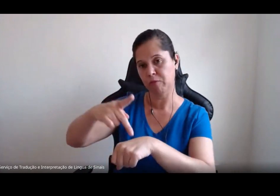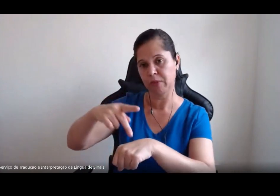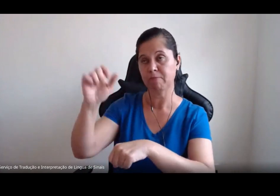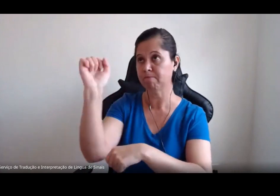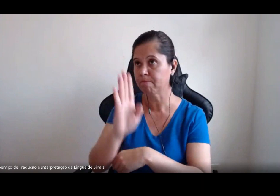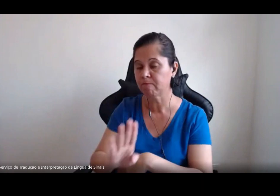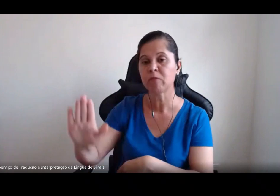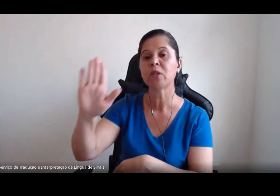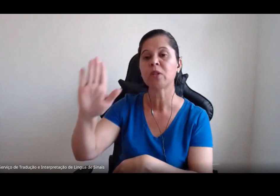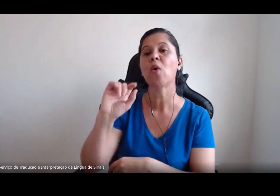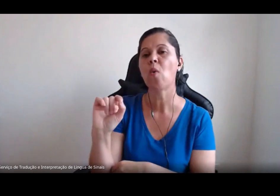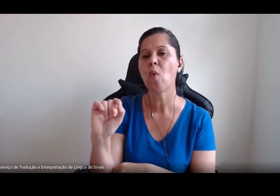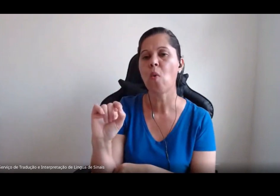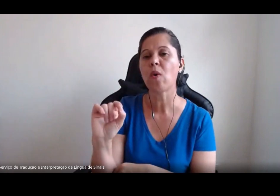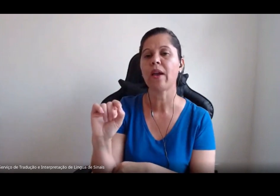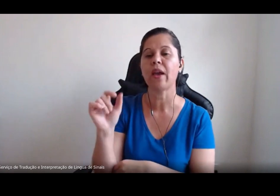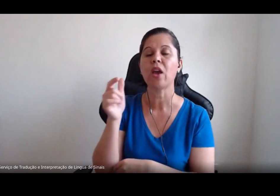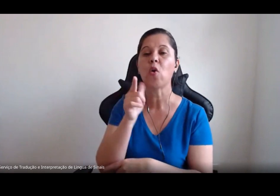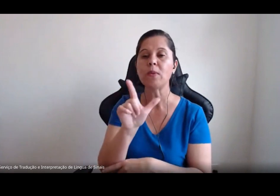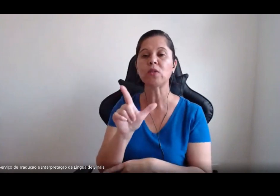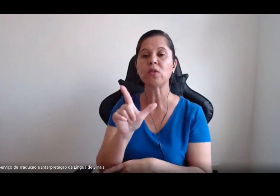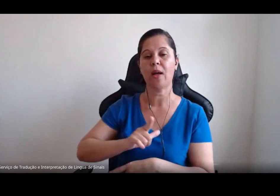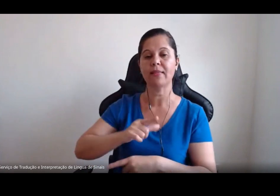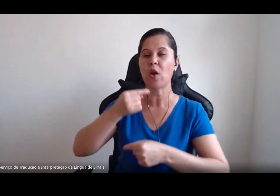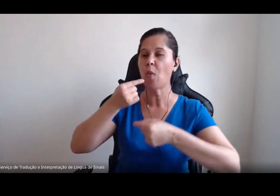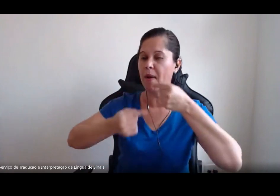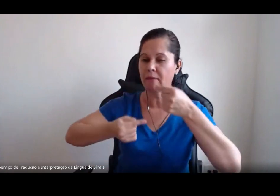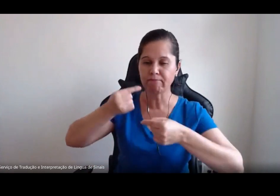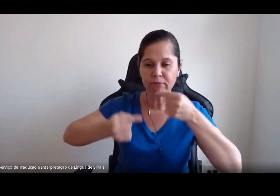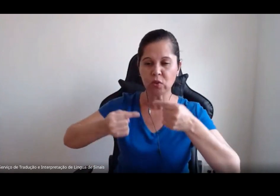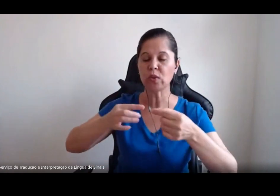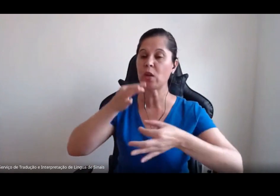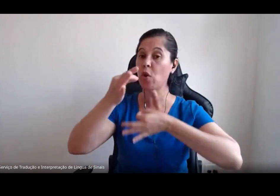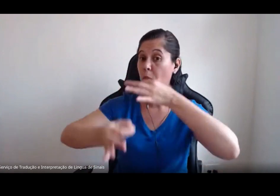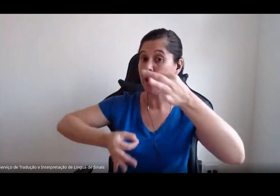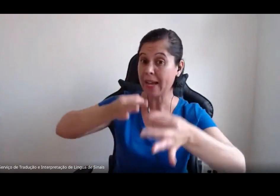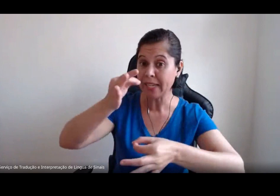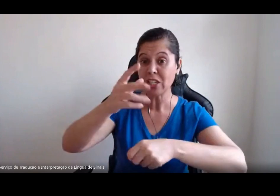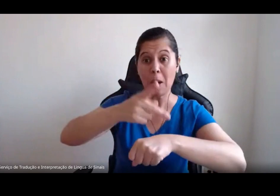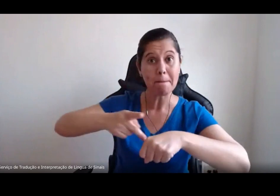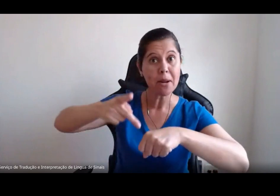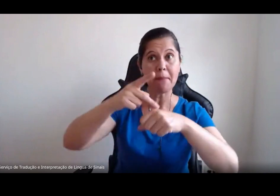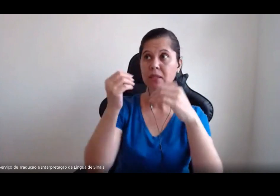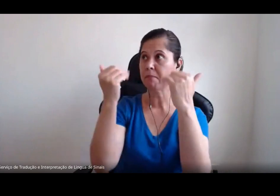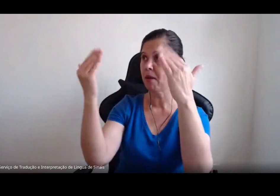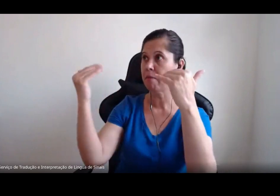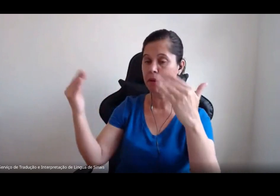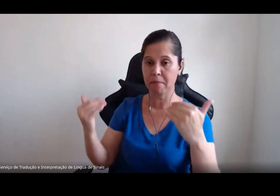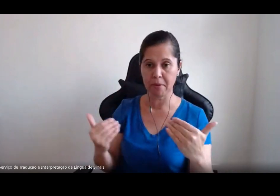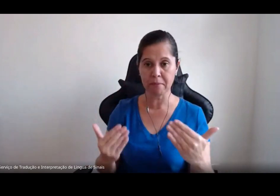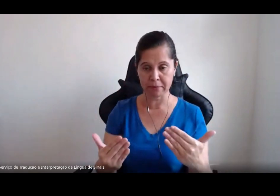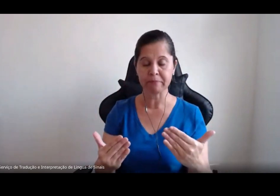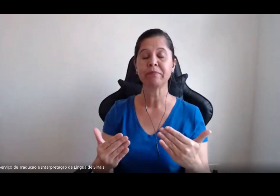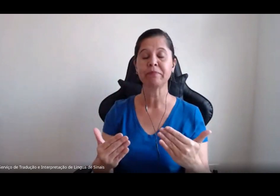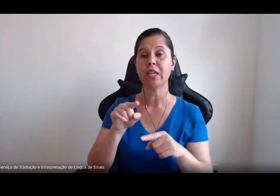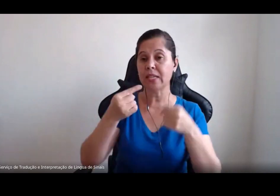Estado Nacional acabaram também levando a crítica para outros lugares. E aí, outros estudos de